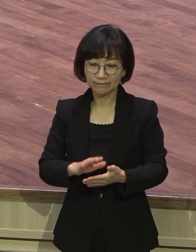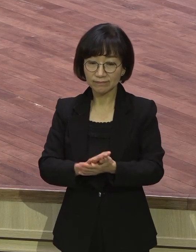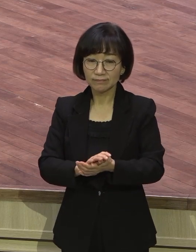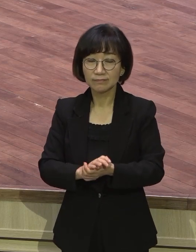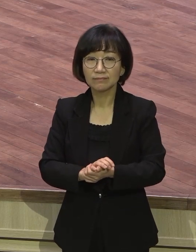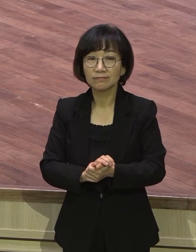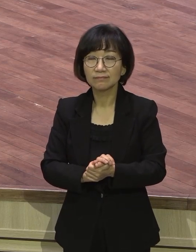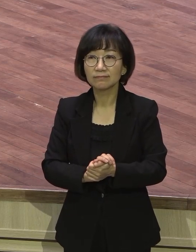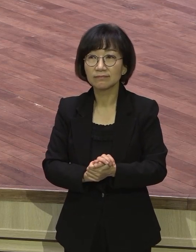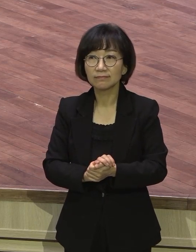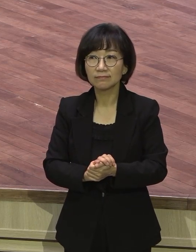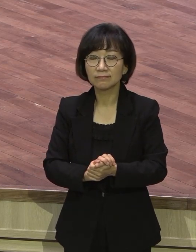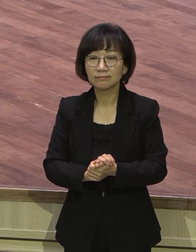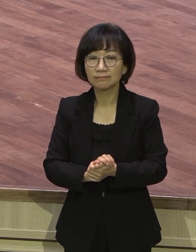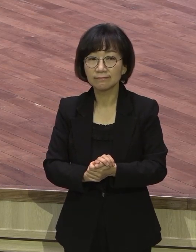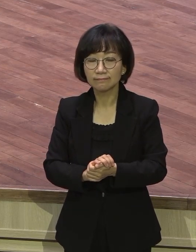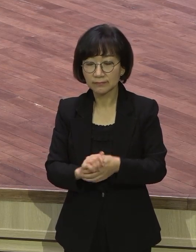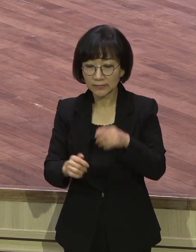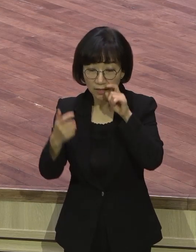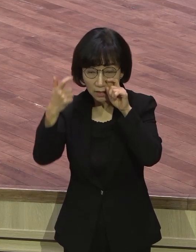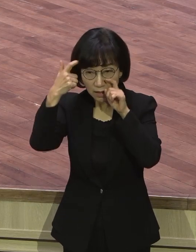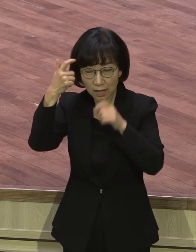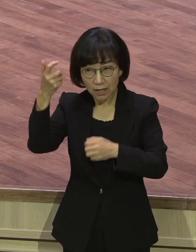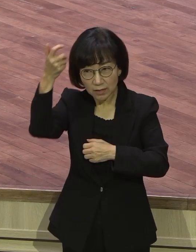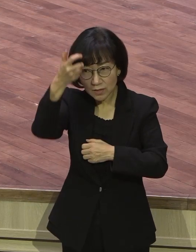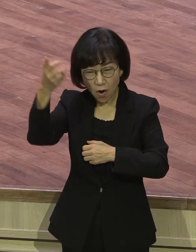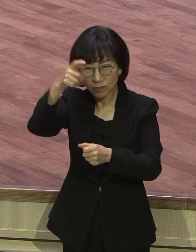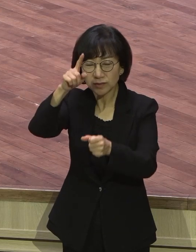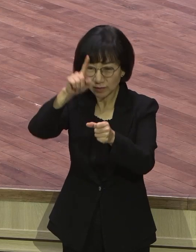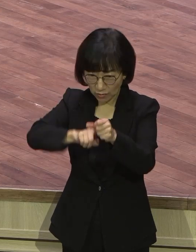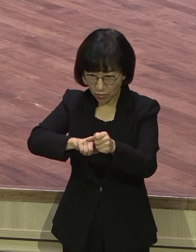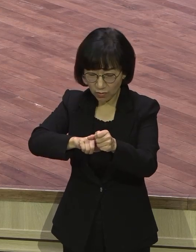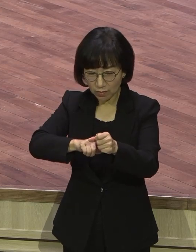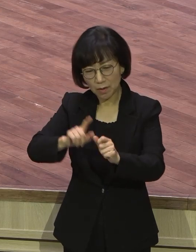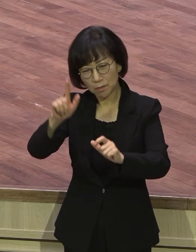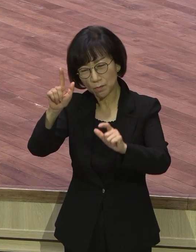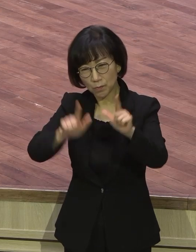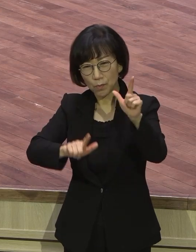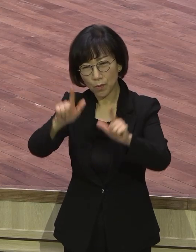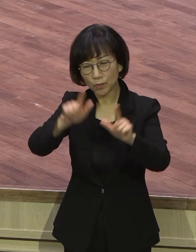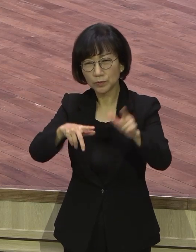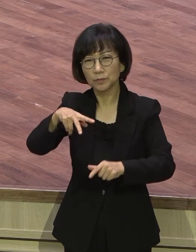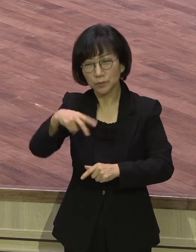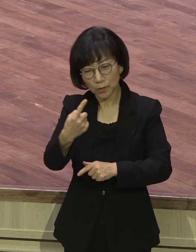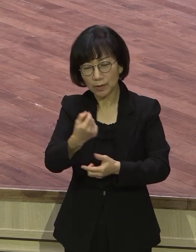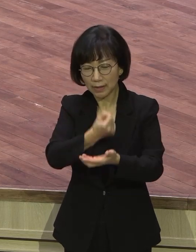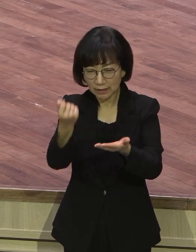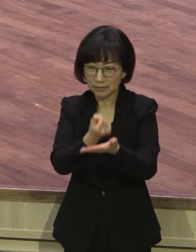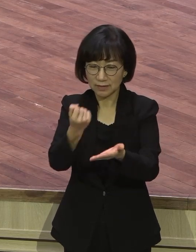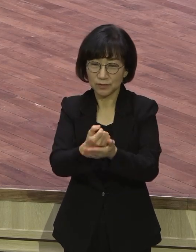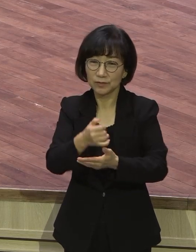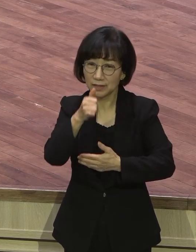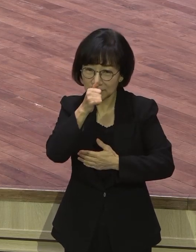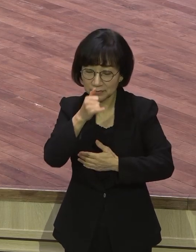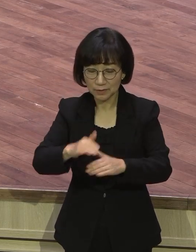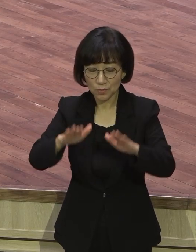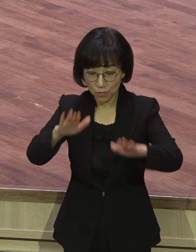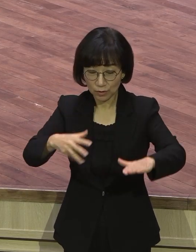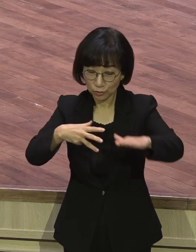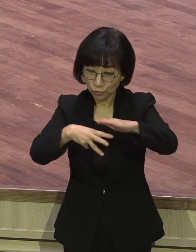반복하는 모습들을 볼 수 있는데 바로 오출이 없게 나오는 이스라엘